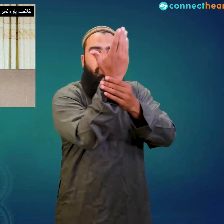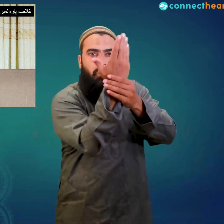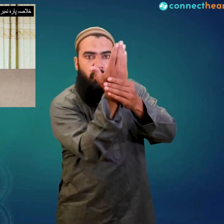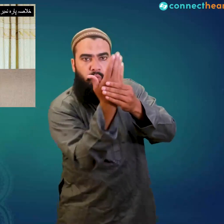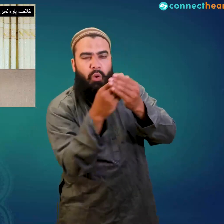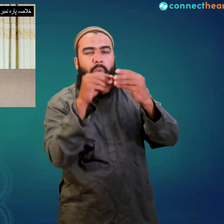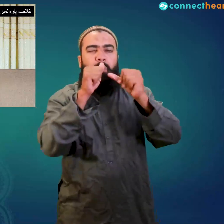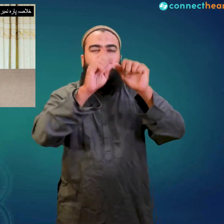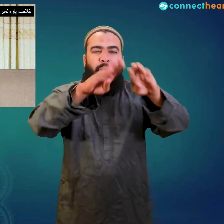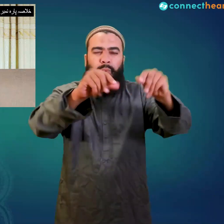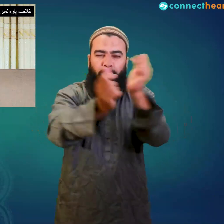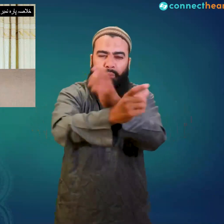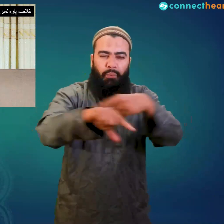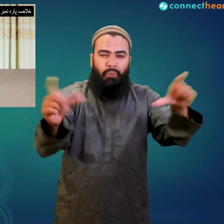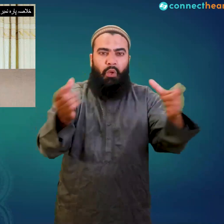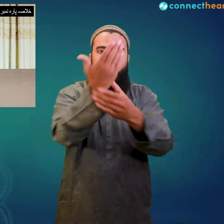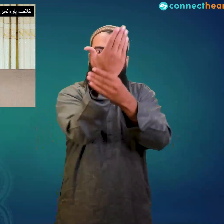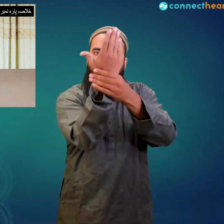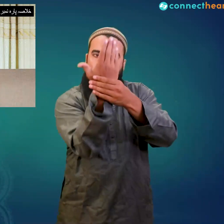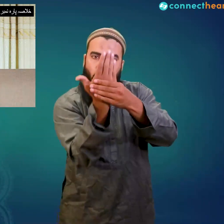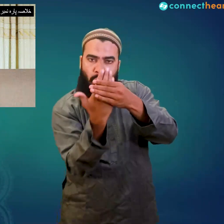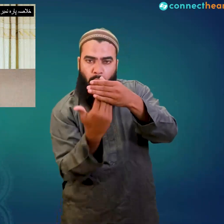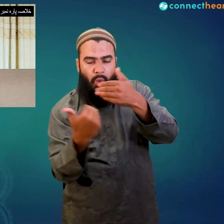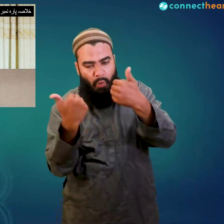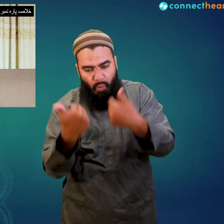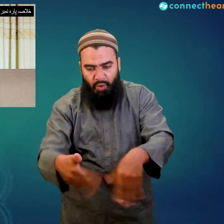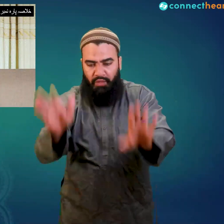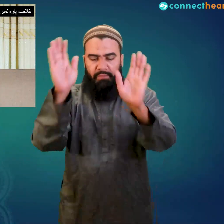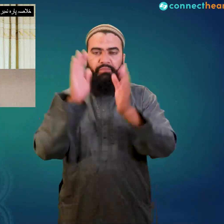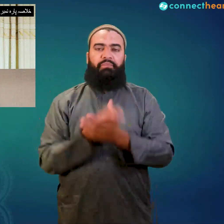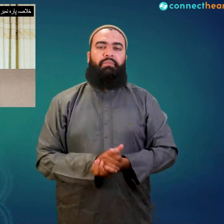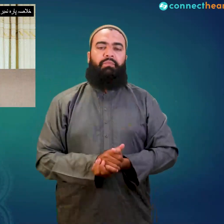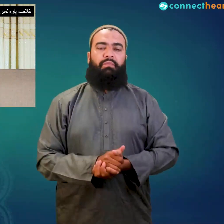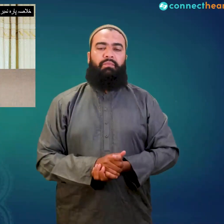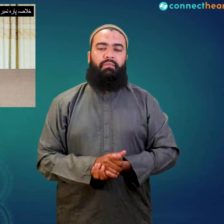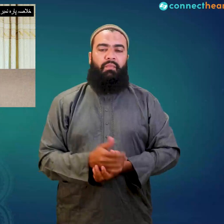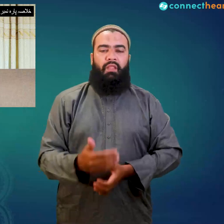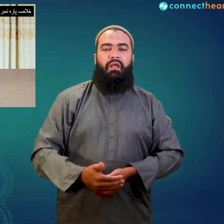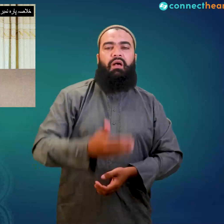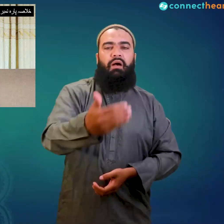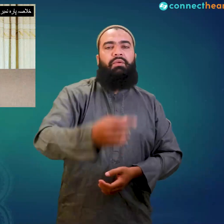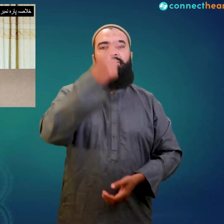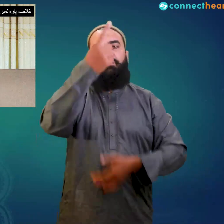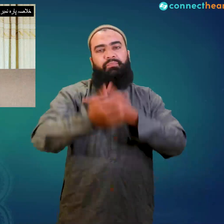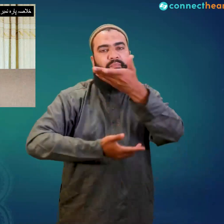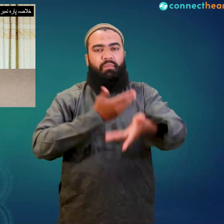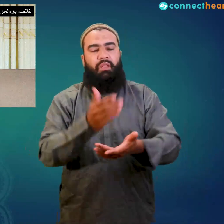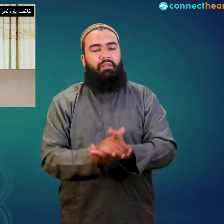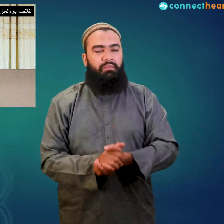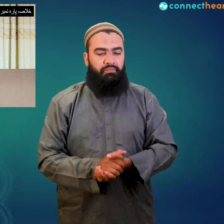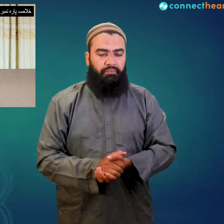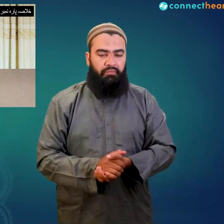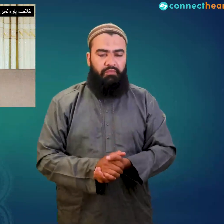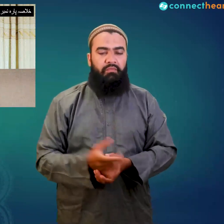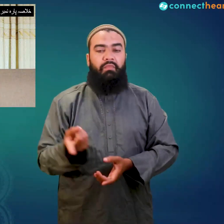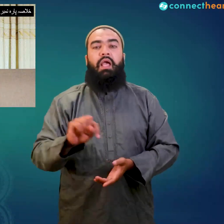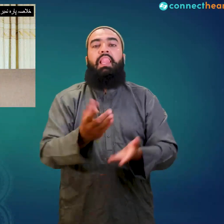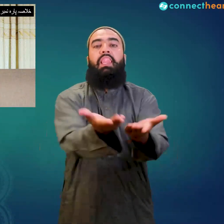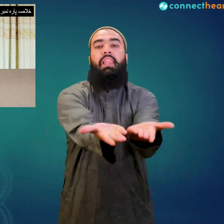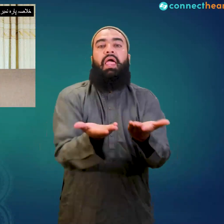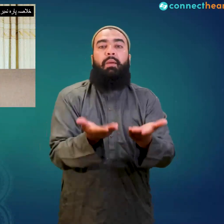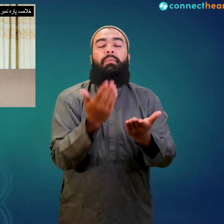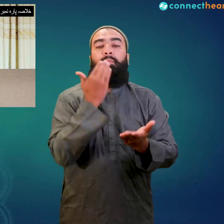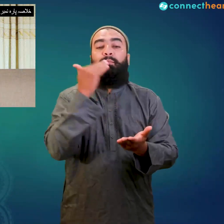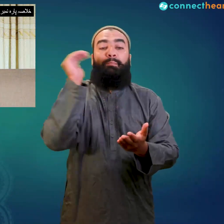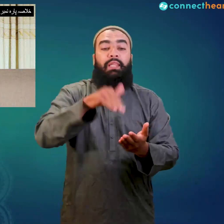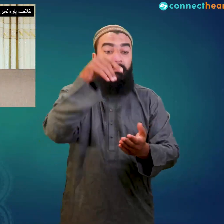رکوع نمبر 12، آیت نمبر 83، تِلْکَ الدَّارُ الْآخِرَةُ۔ اس آیت میں آخرت کی نجات